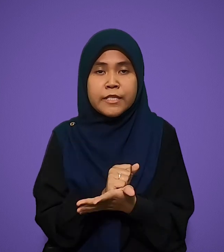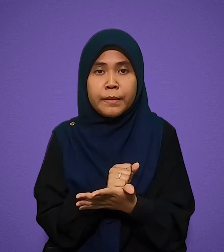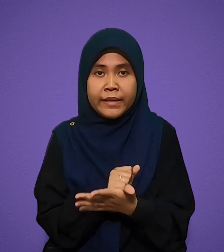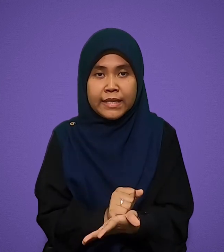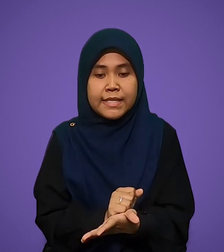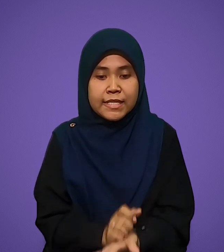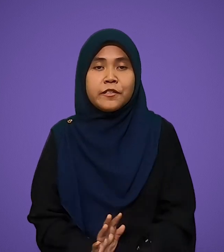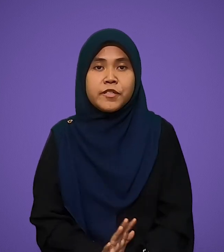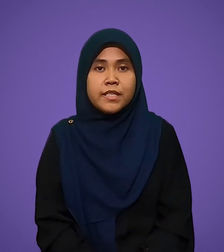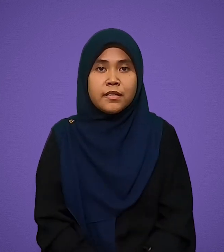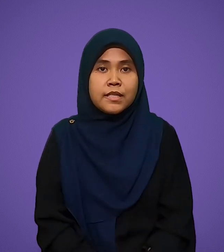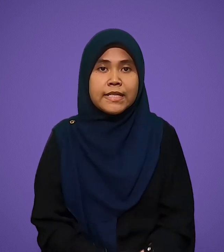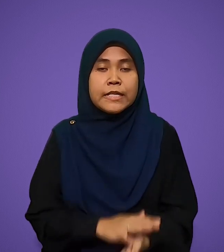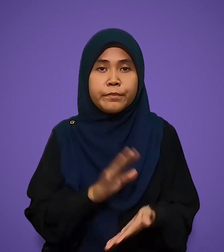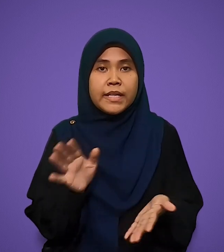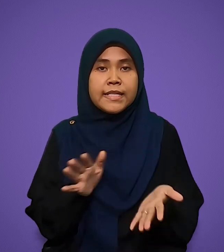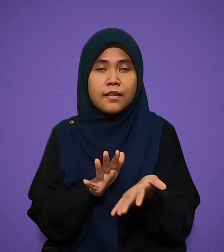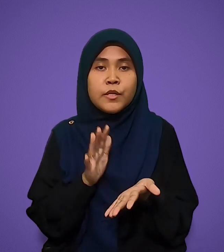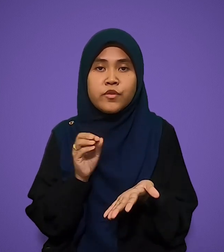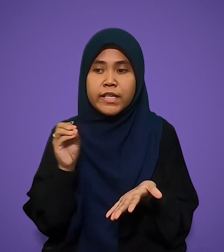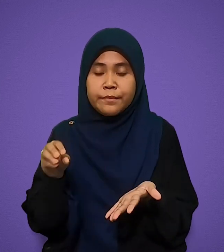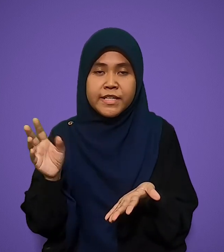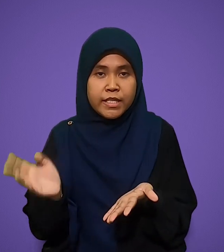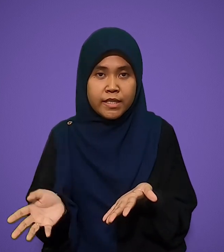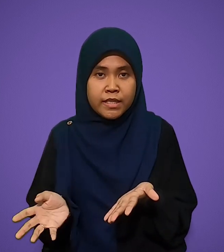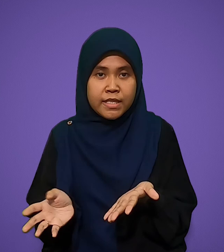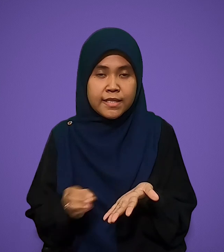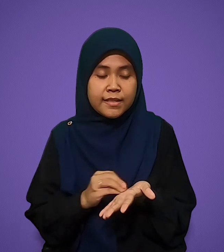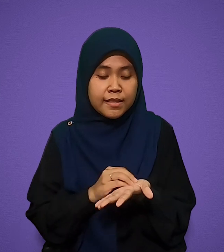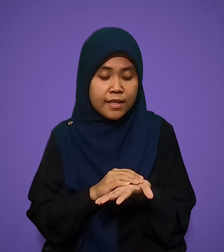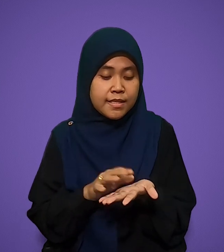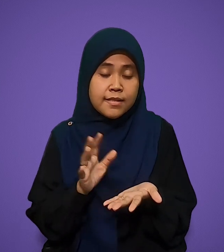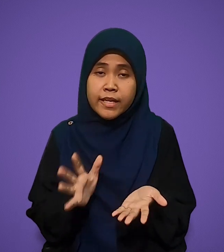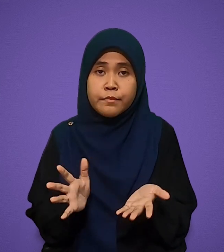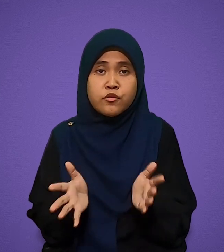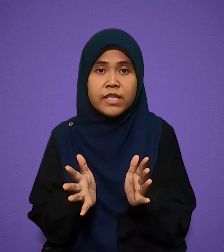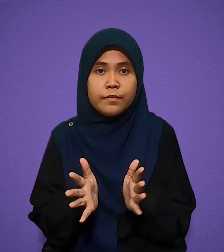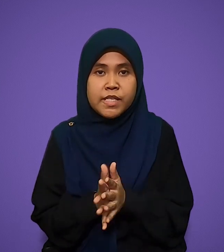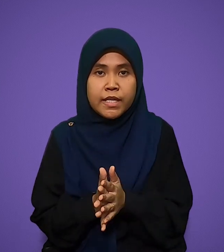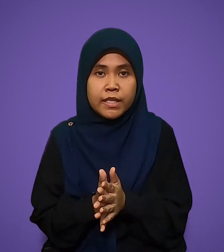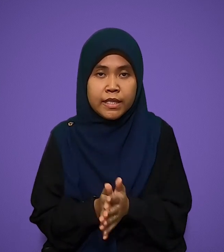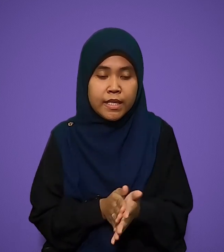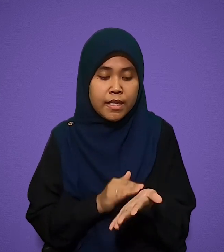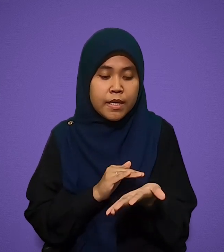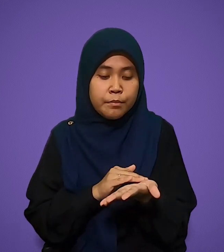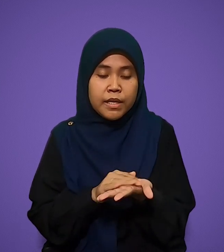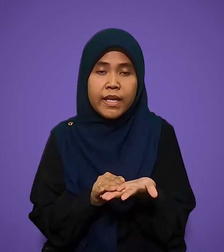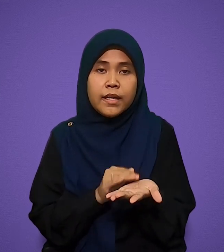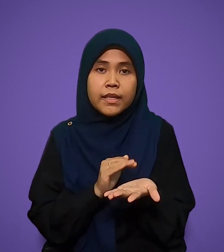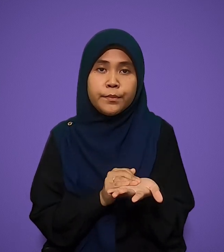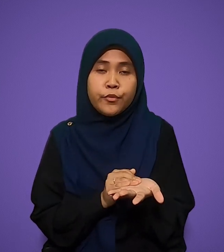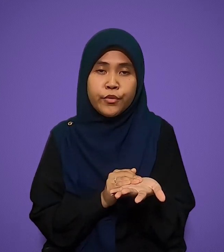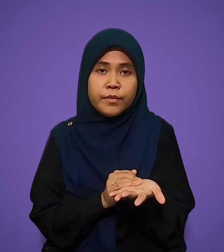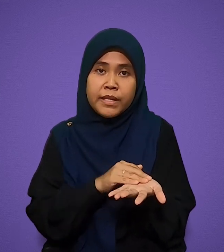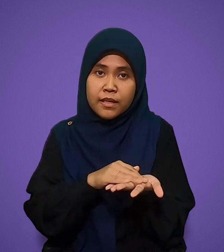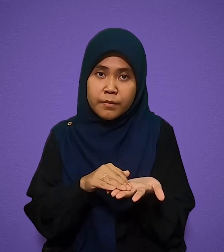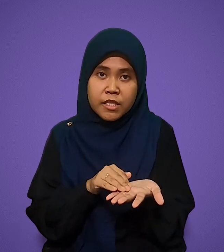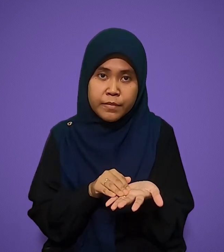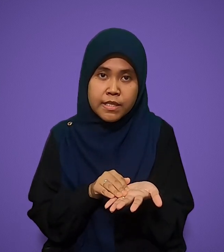cepat panas. Seterusnya, selepas menggunakan mesin ini, setelah selesai menggunakan mesin ini, blade ataupun bilah mata pisau